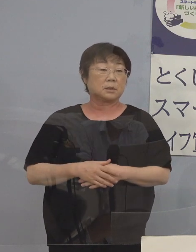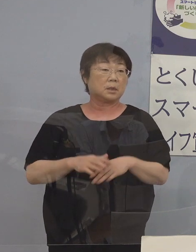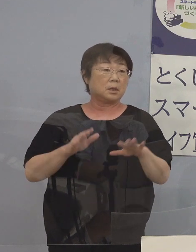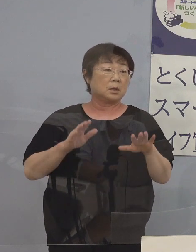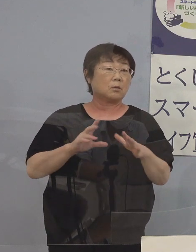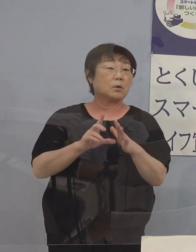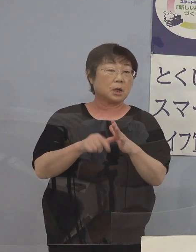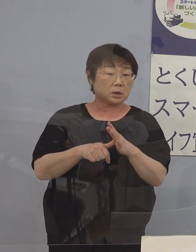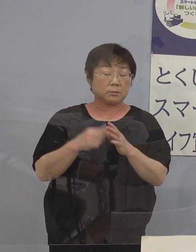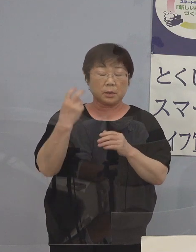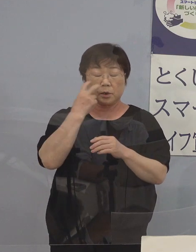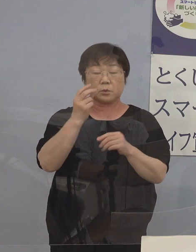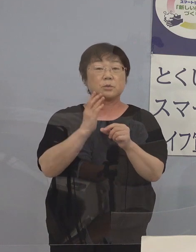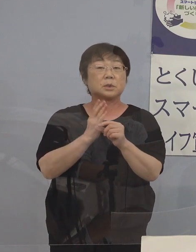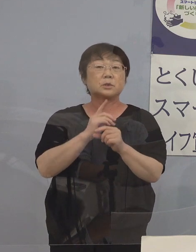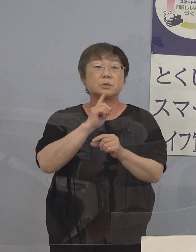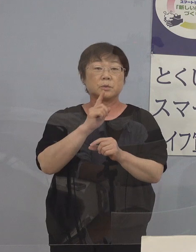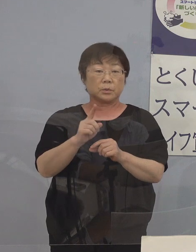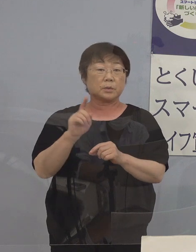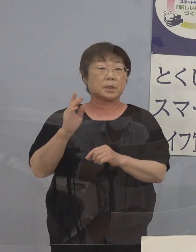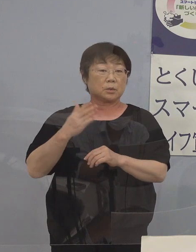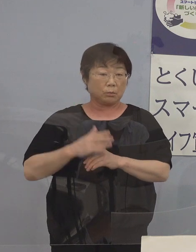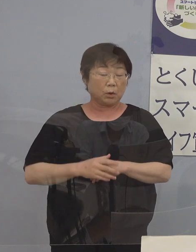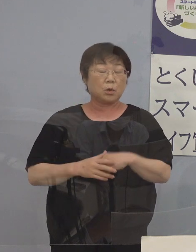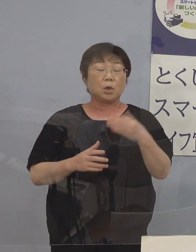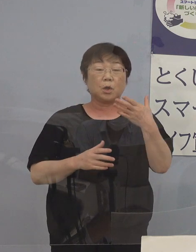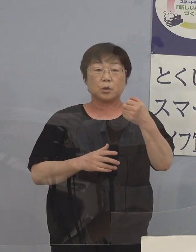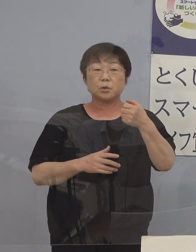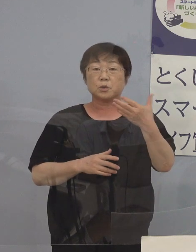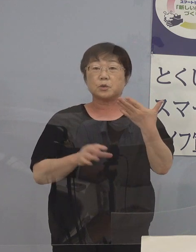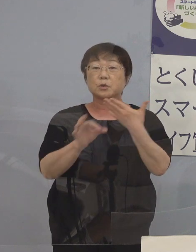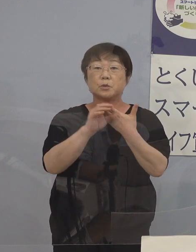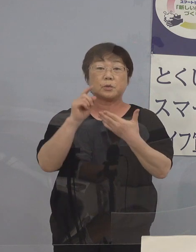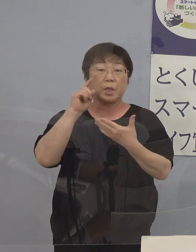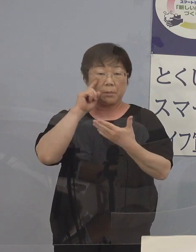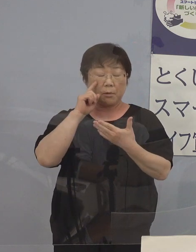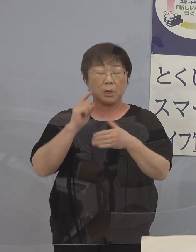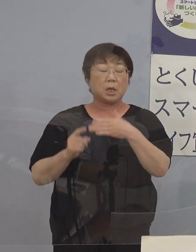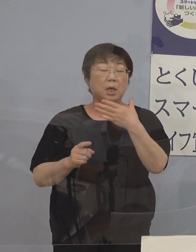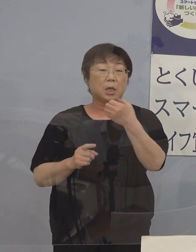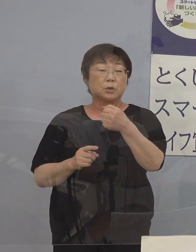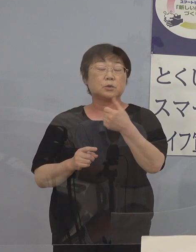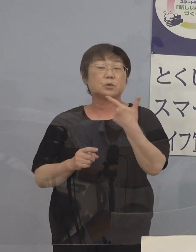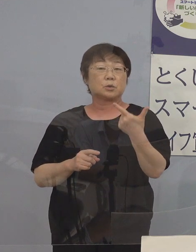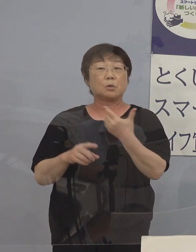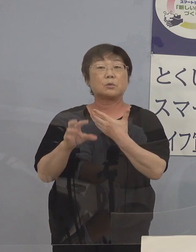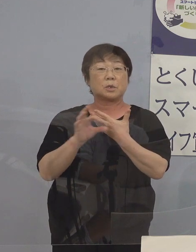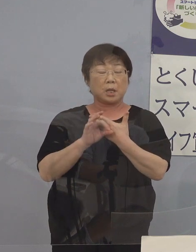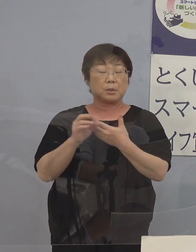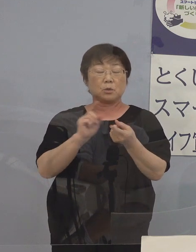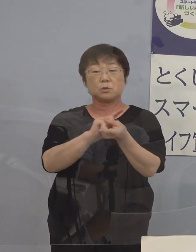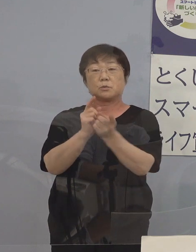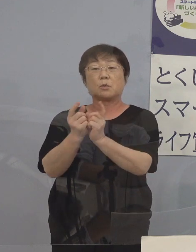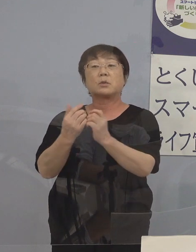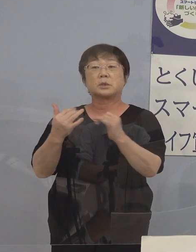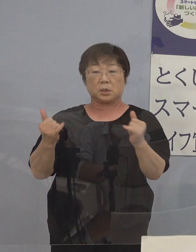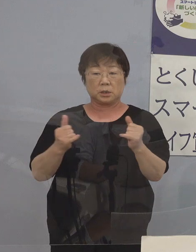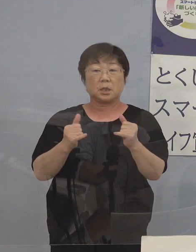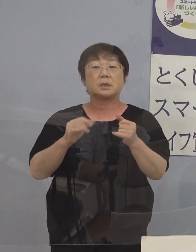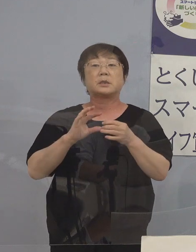の場合に、調査中とは言っておりますが、99例目の方は96例目の方の濃厚接触者とな